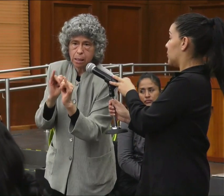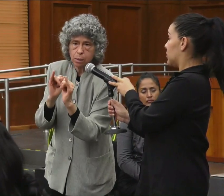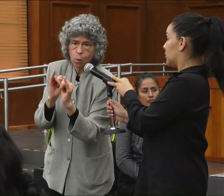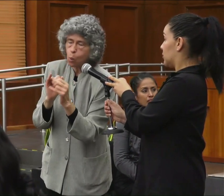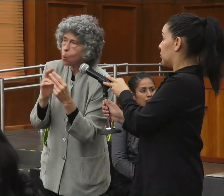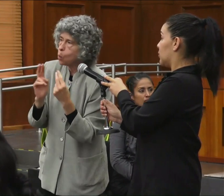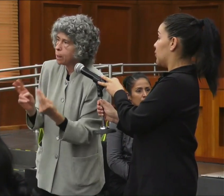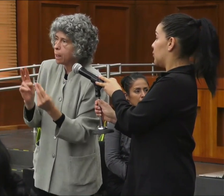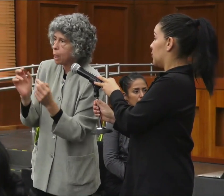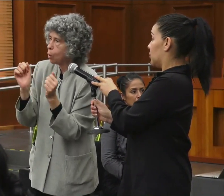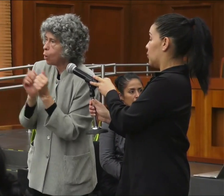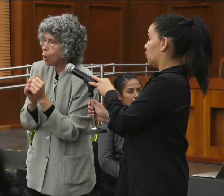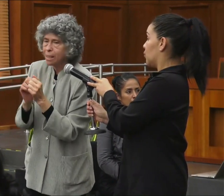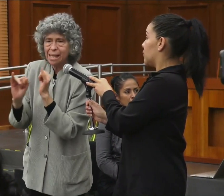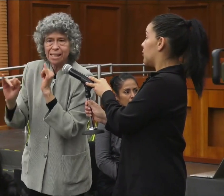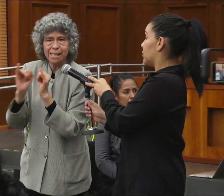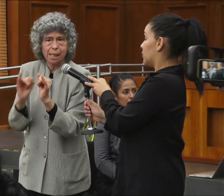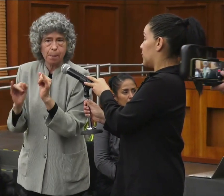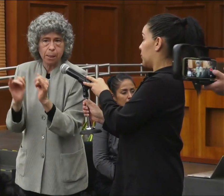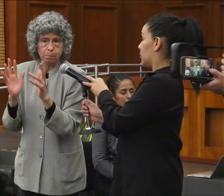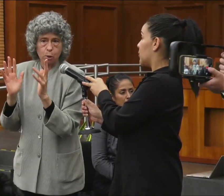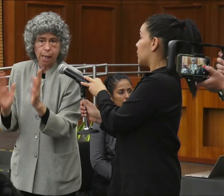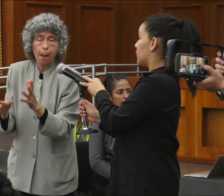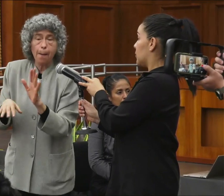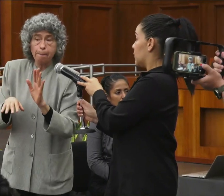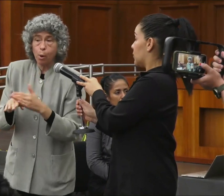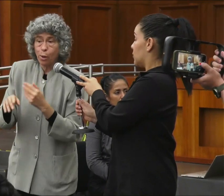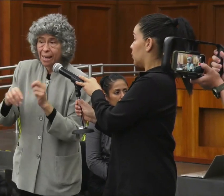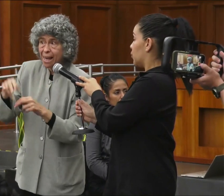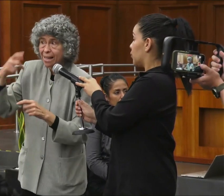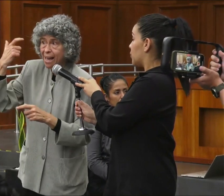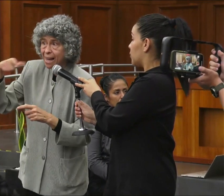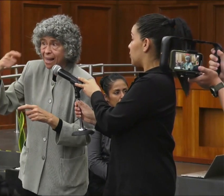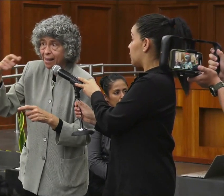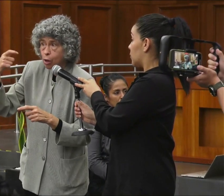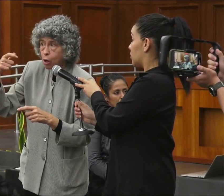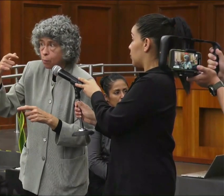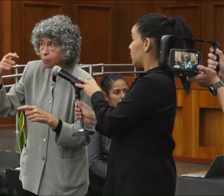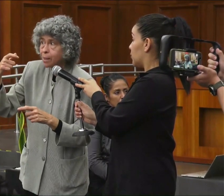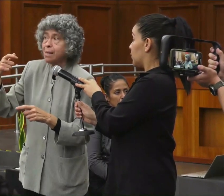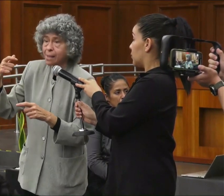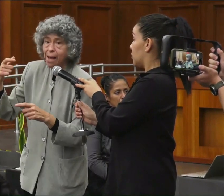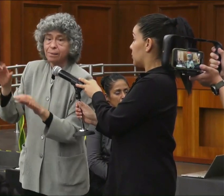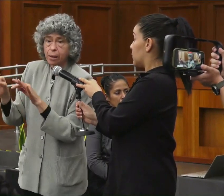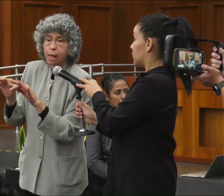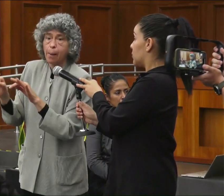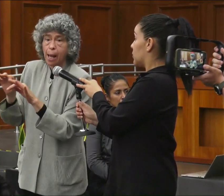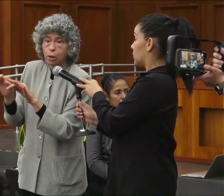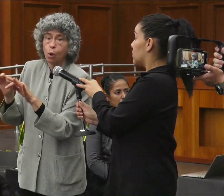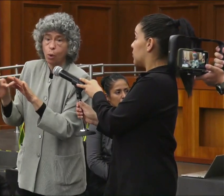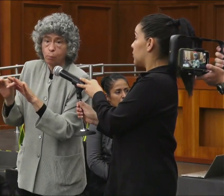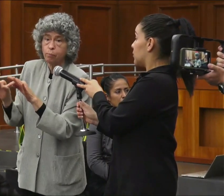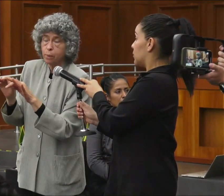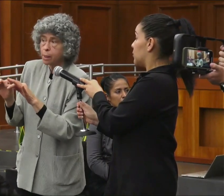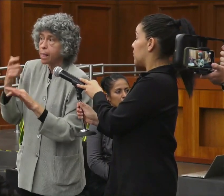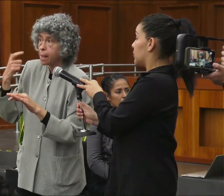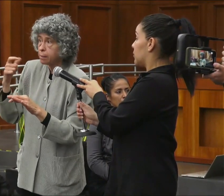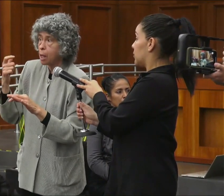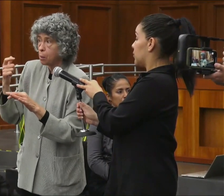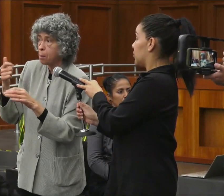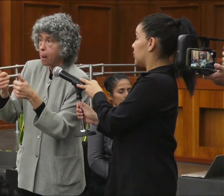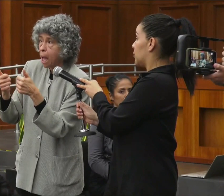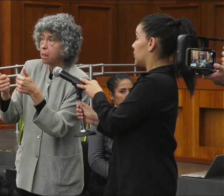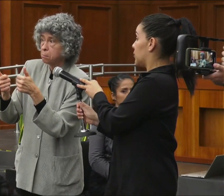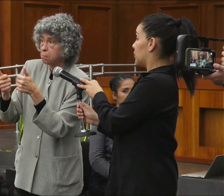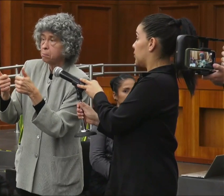intérprete, con intérprete ya, porque en Querétaro ya está trabajando,